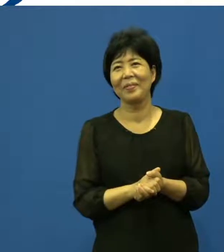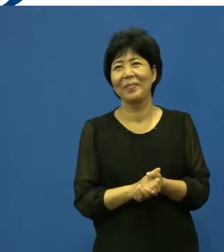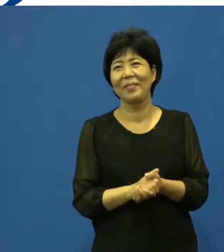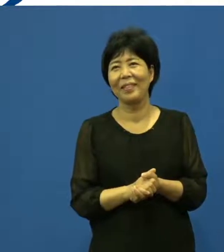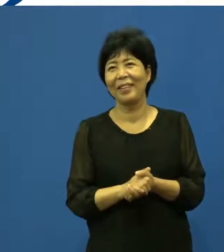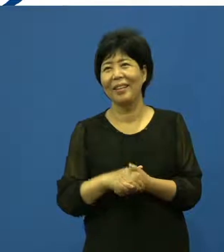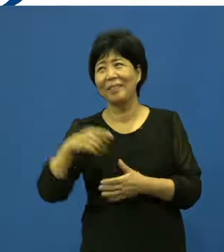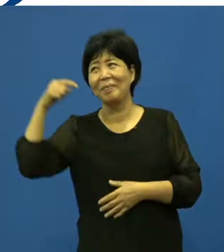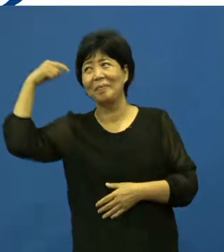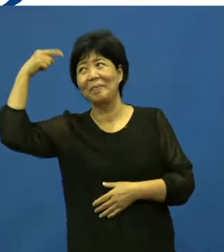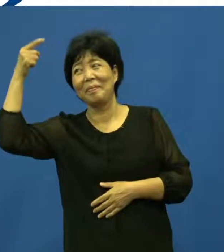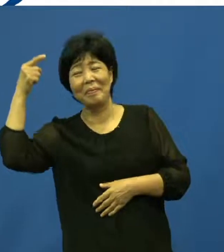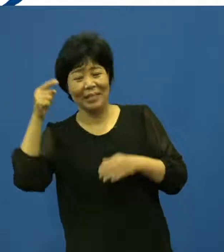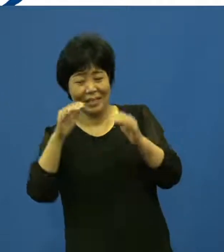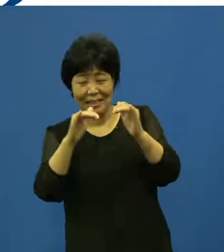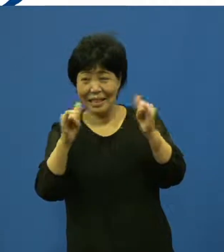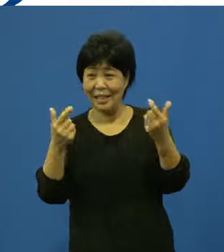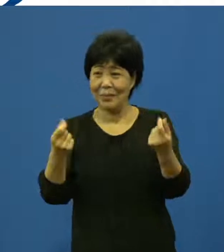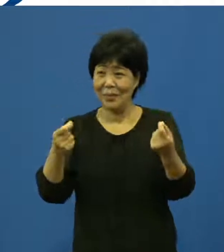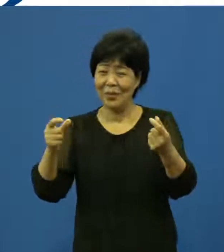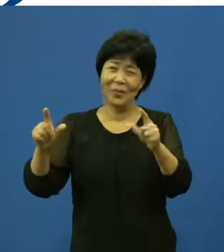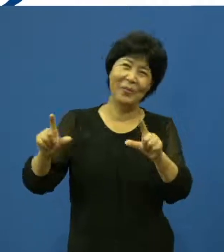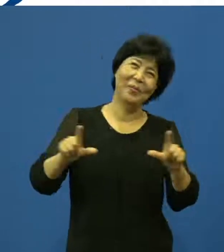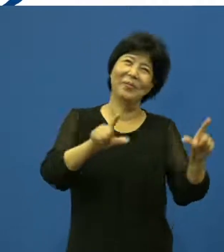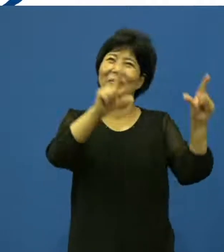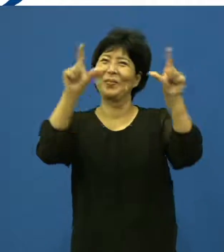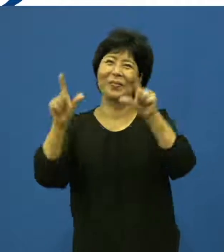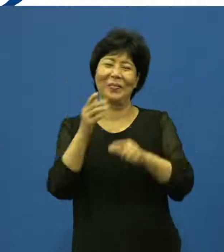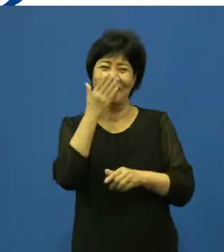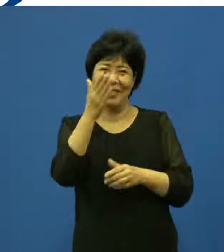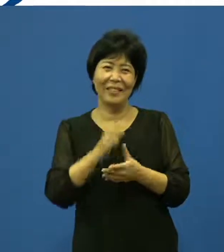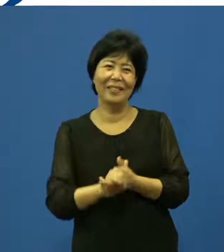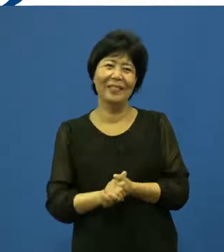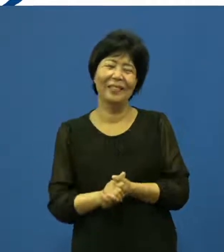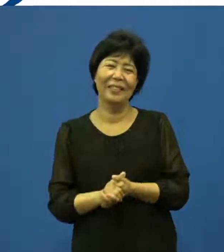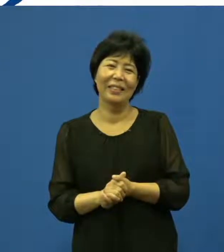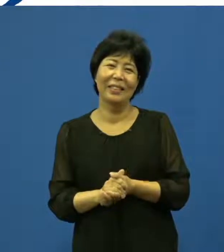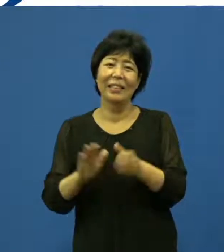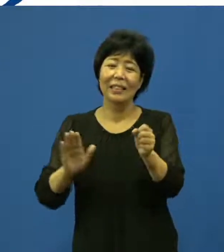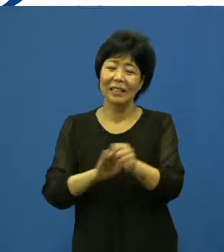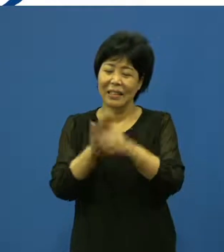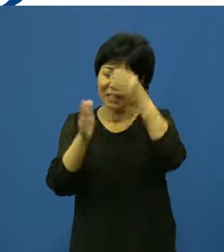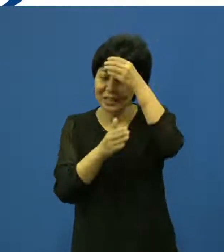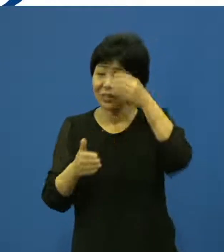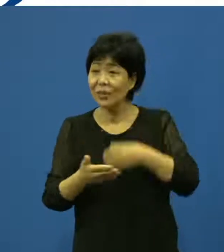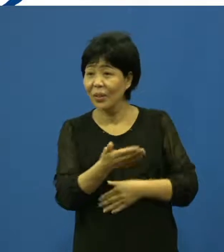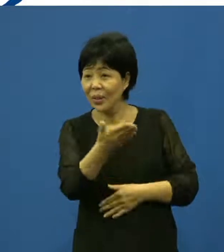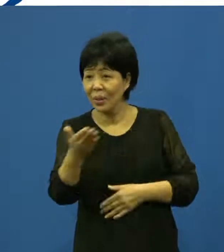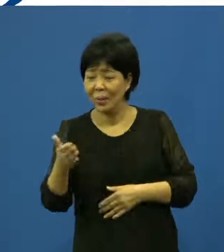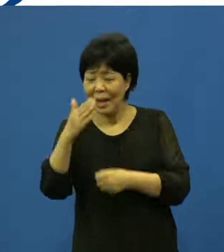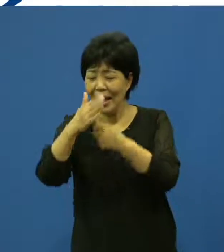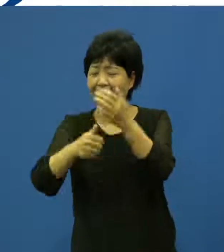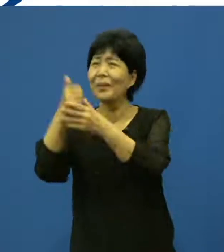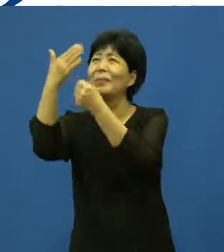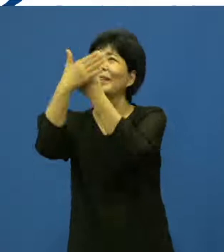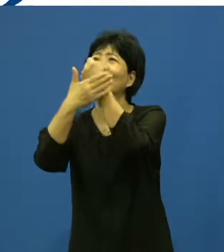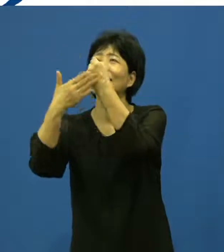실성한 사람처럼 그렇게 살 수가 있는 것입니다. 사랑하는 성도 여러분, 하나님의